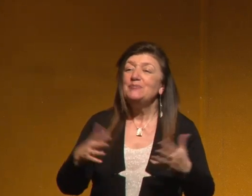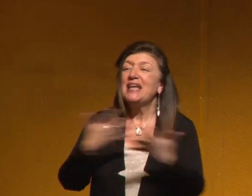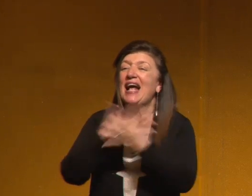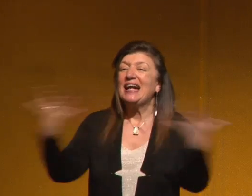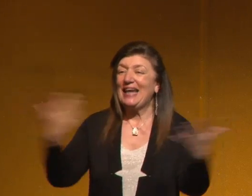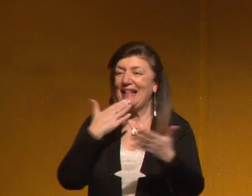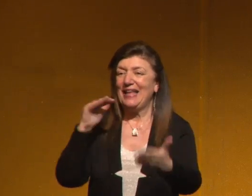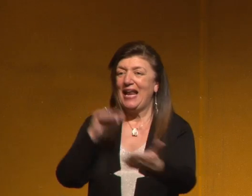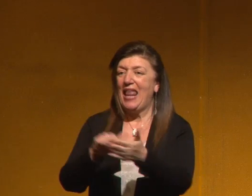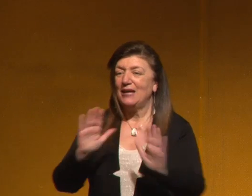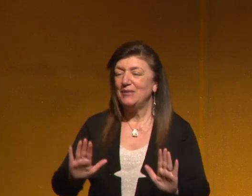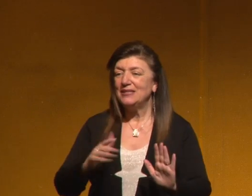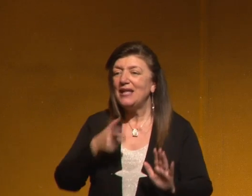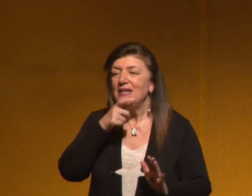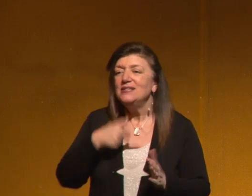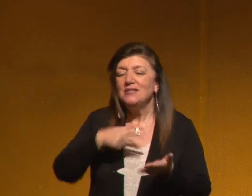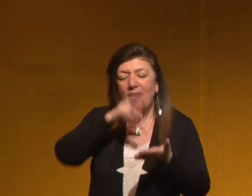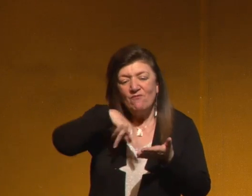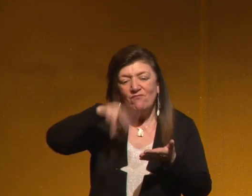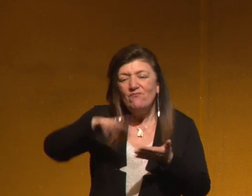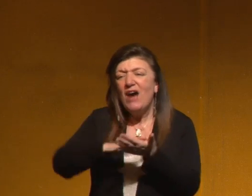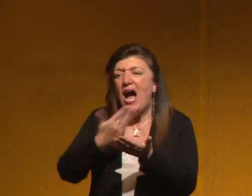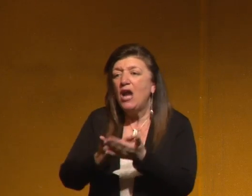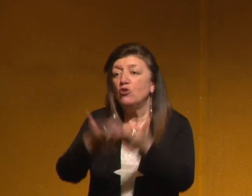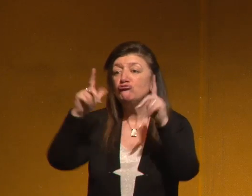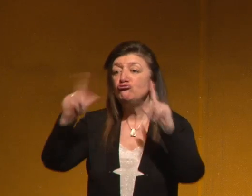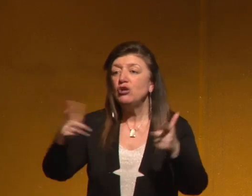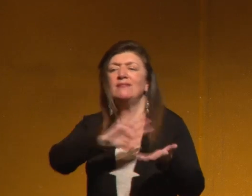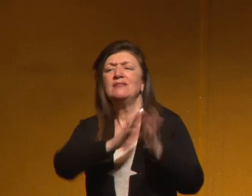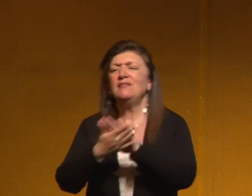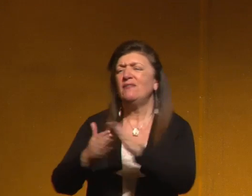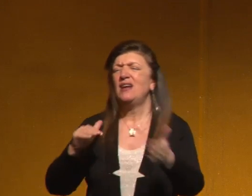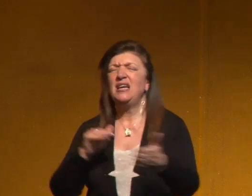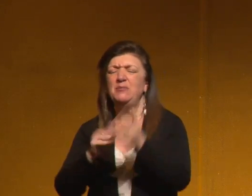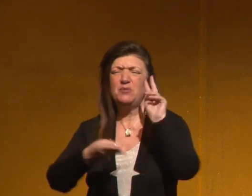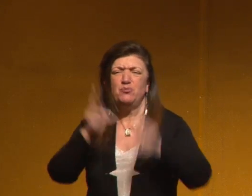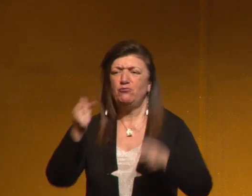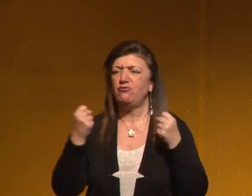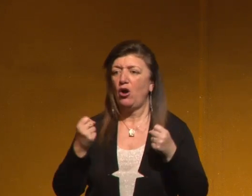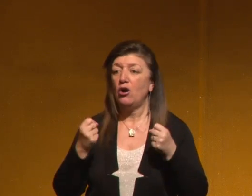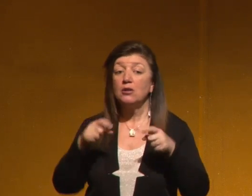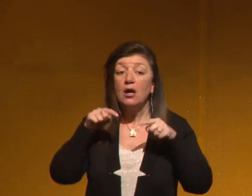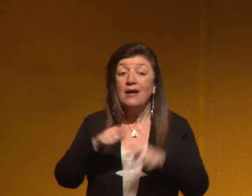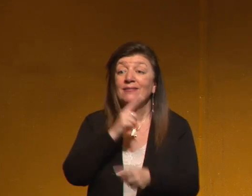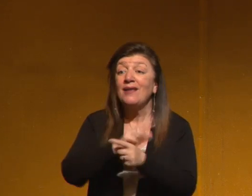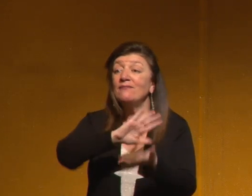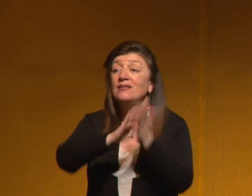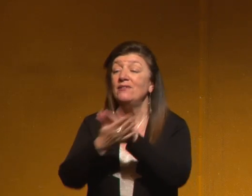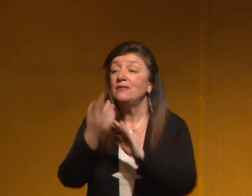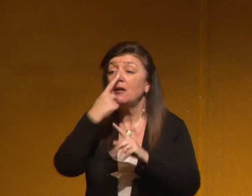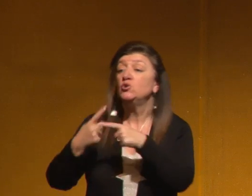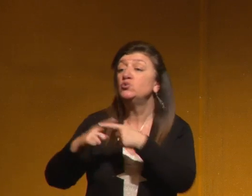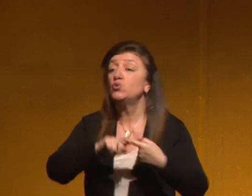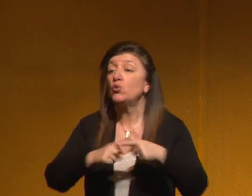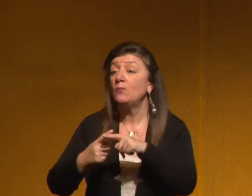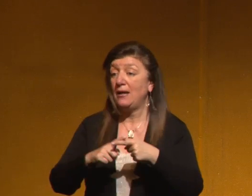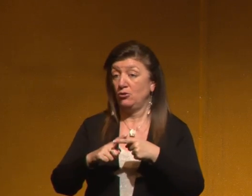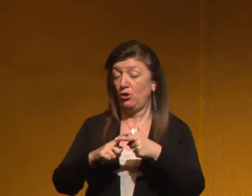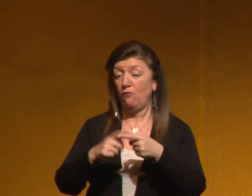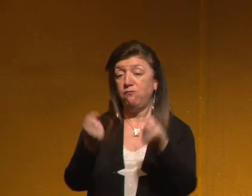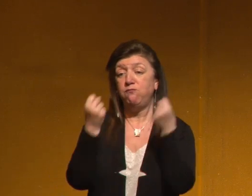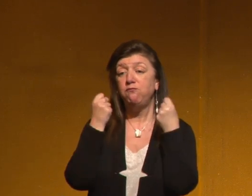valorizzato nella sua eccezionalità diventerà un limite deve diventare uno strumento da valorizzare la lettura come una pausa che